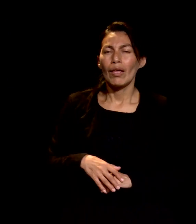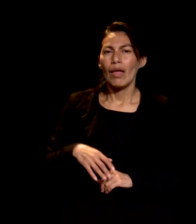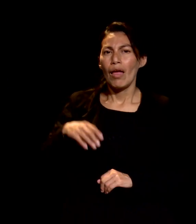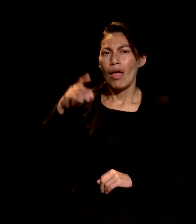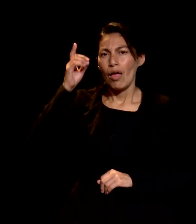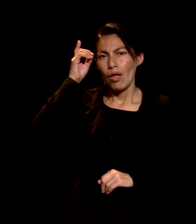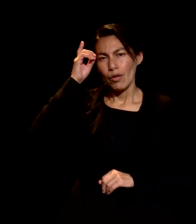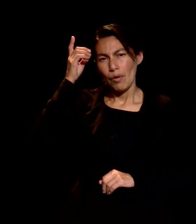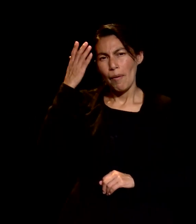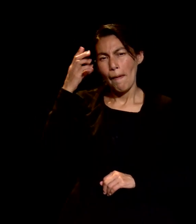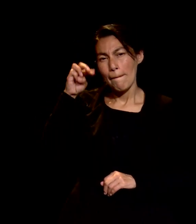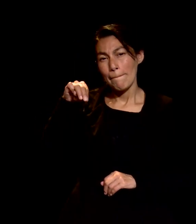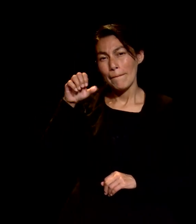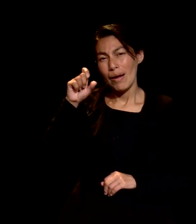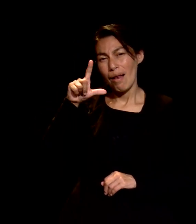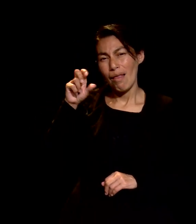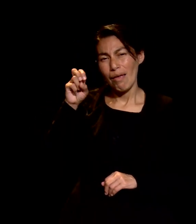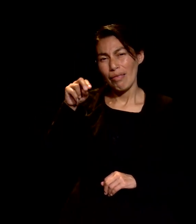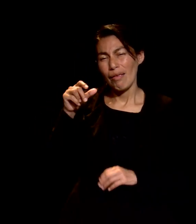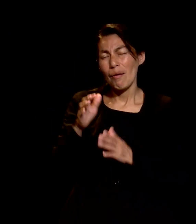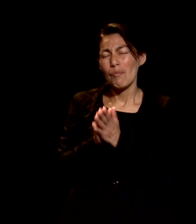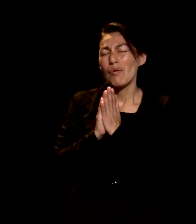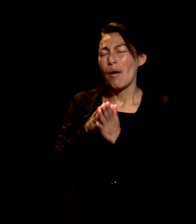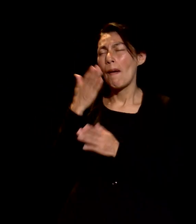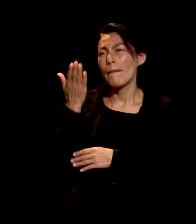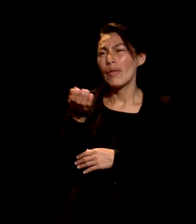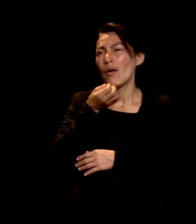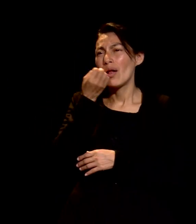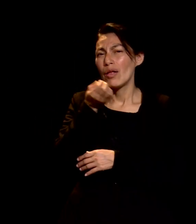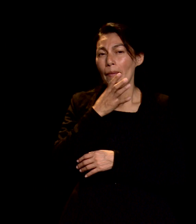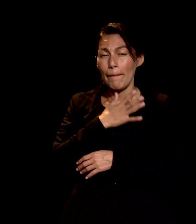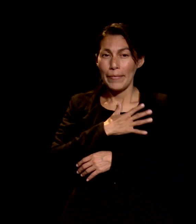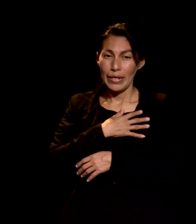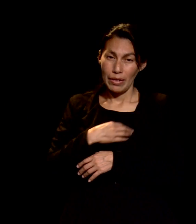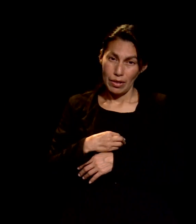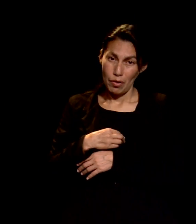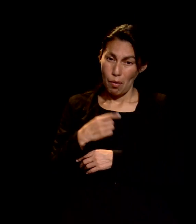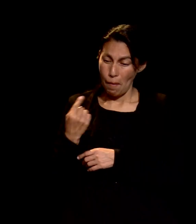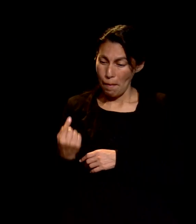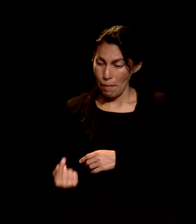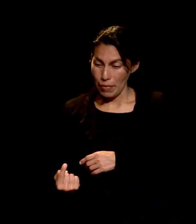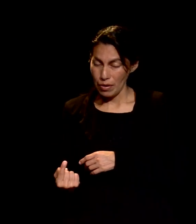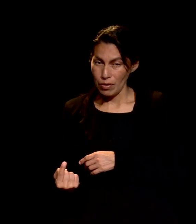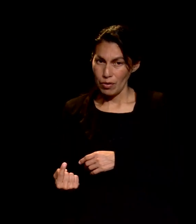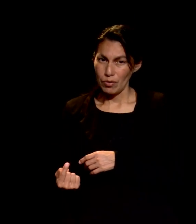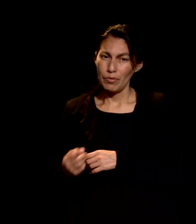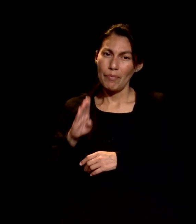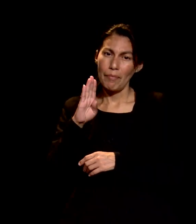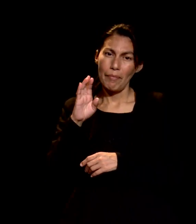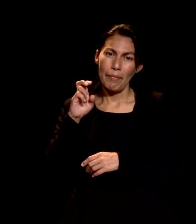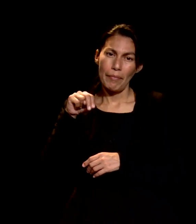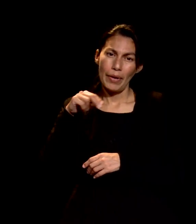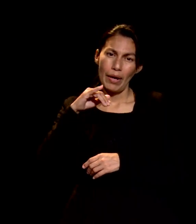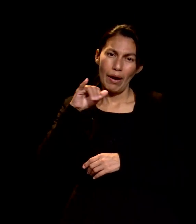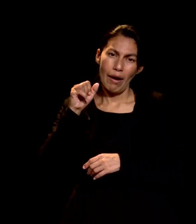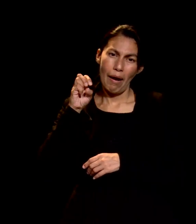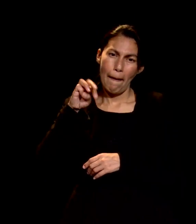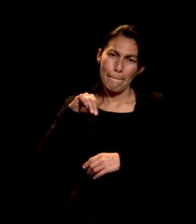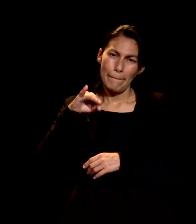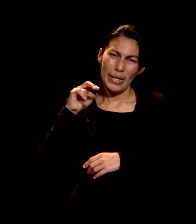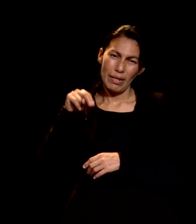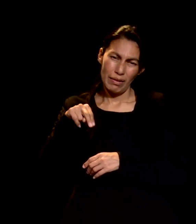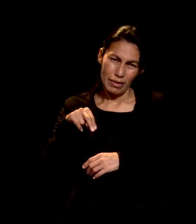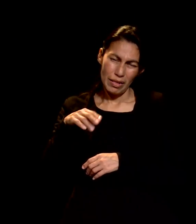oración Por mis hijos En especial Por el menor De mis hijos Benjamín Y por la restauración De mi salud Vamos a estar